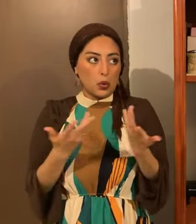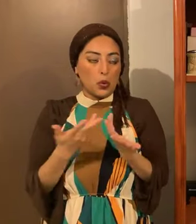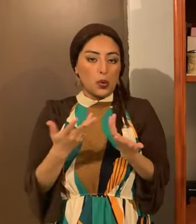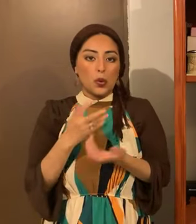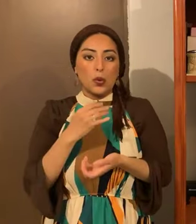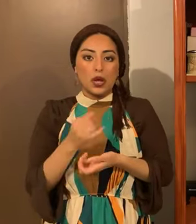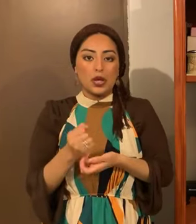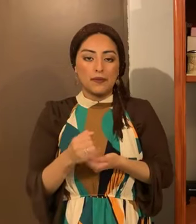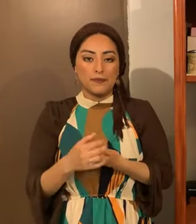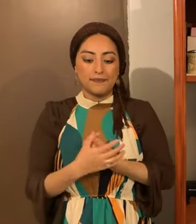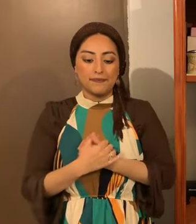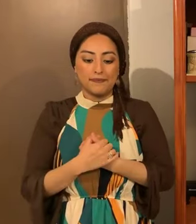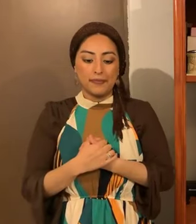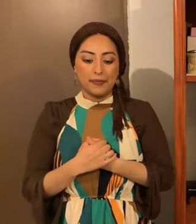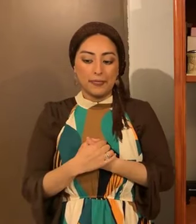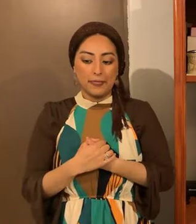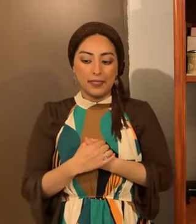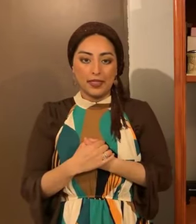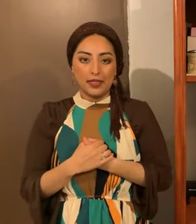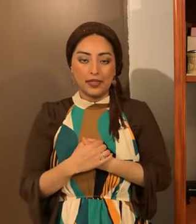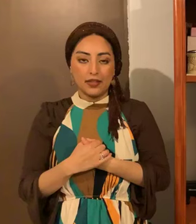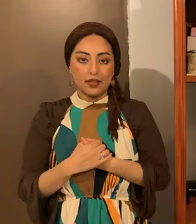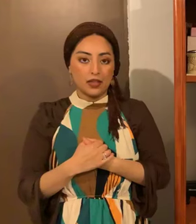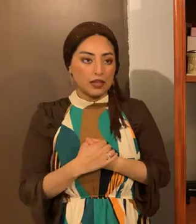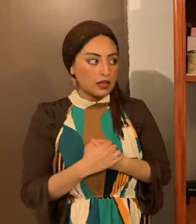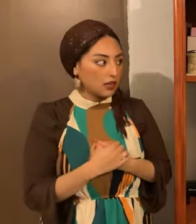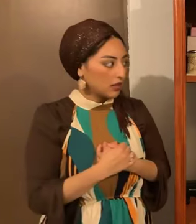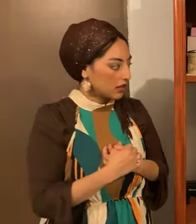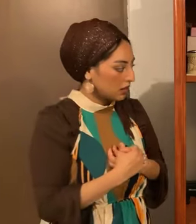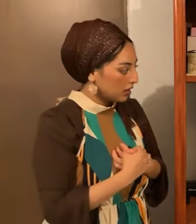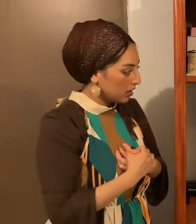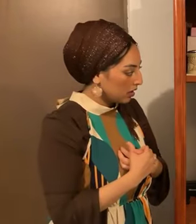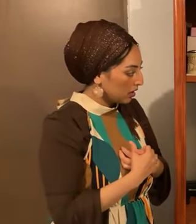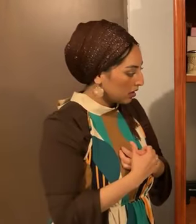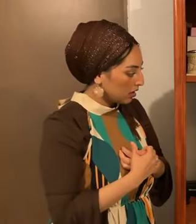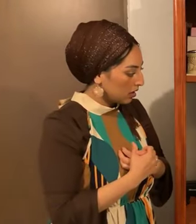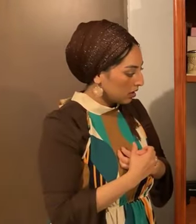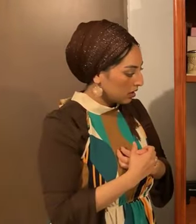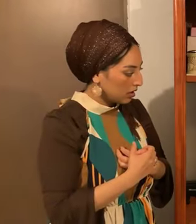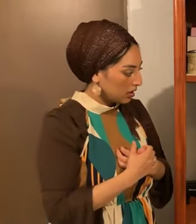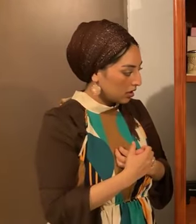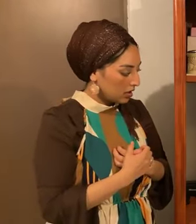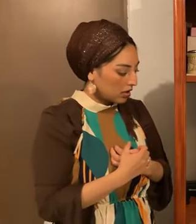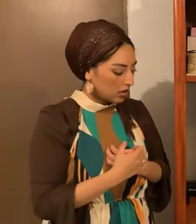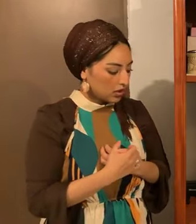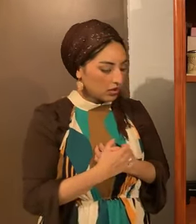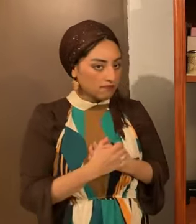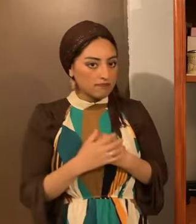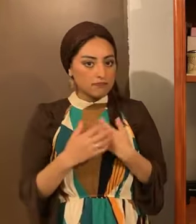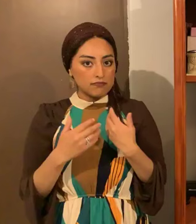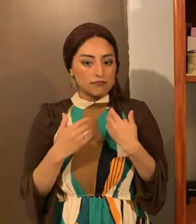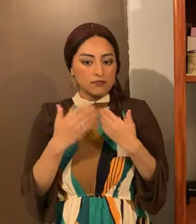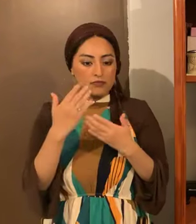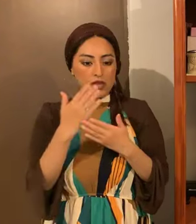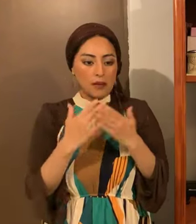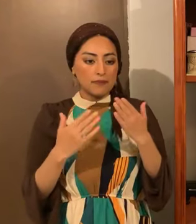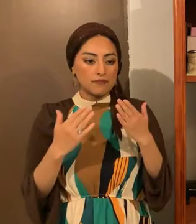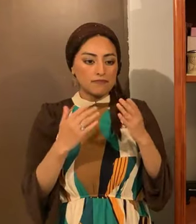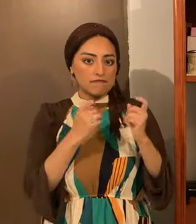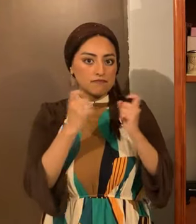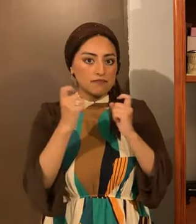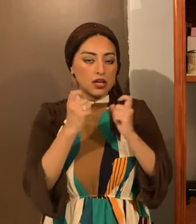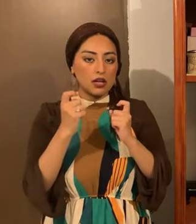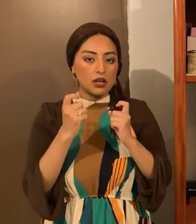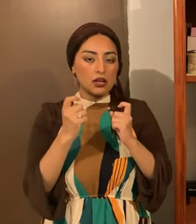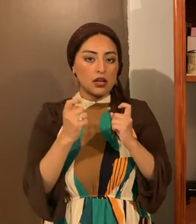están conectados, el Eterno les bendiga. Miren, una característica o características de